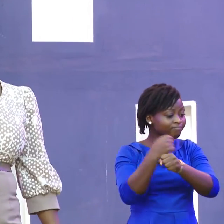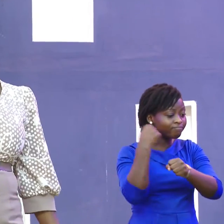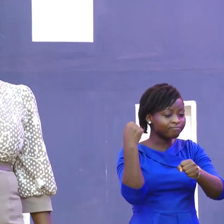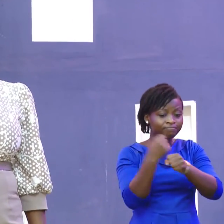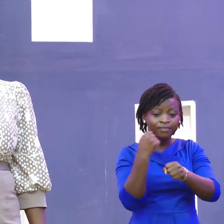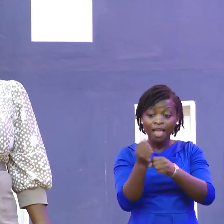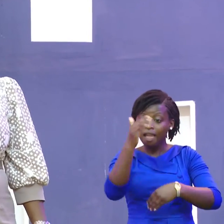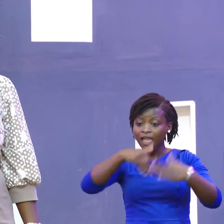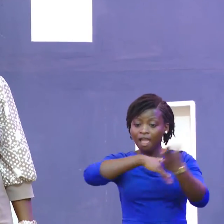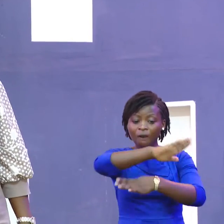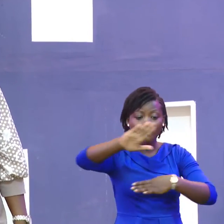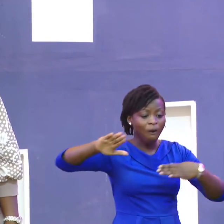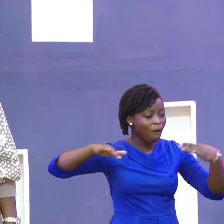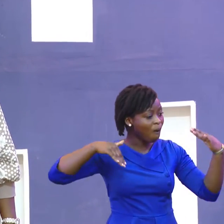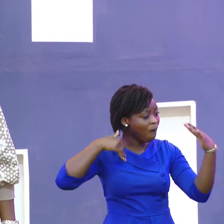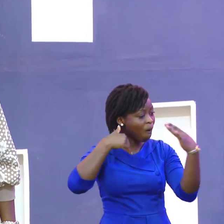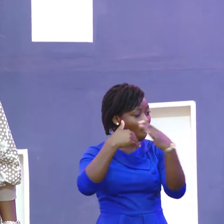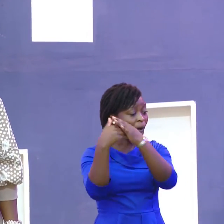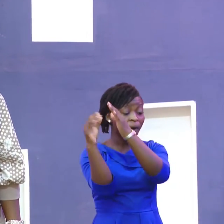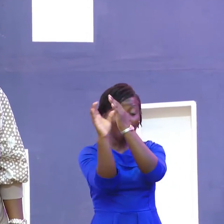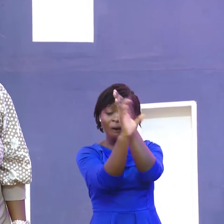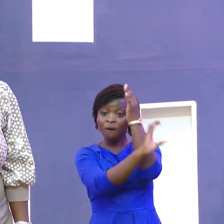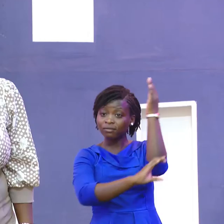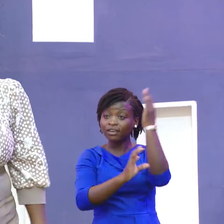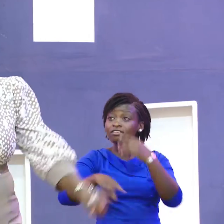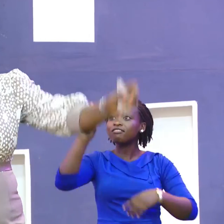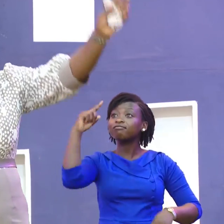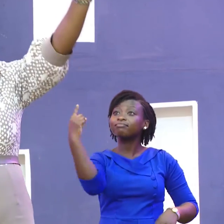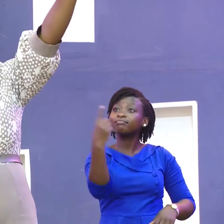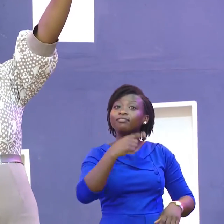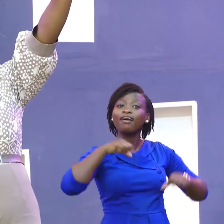munsi zonda, yekwa sobola,